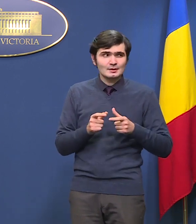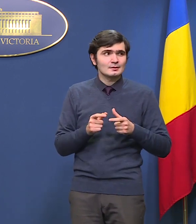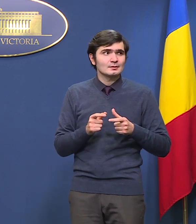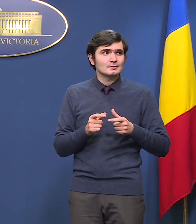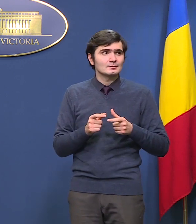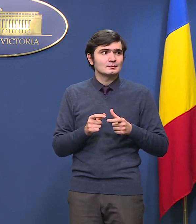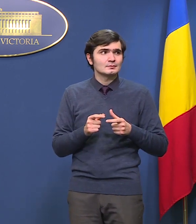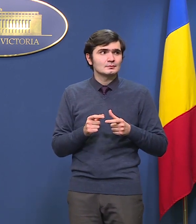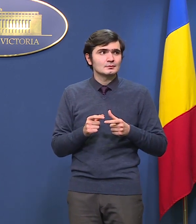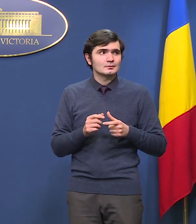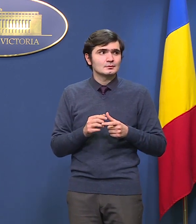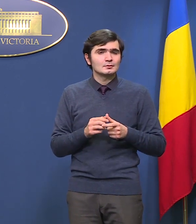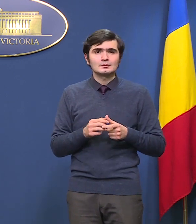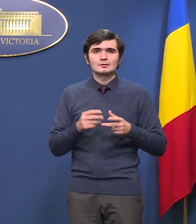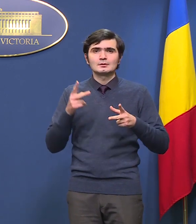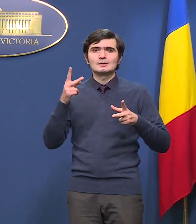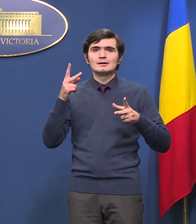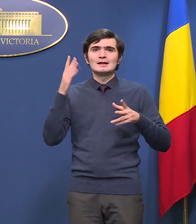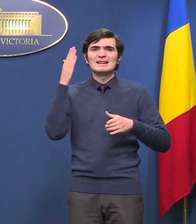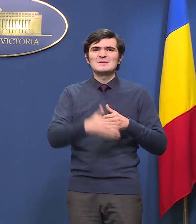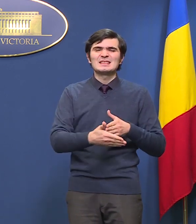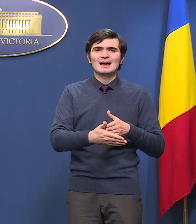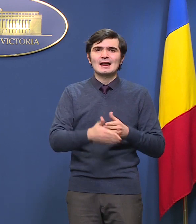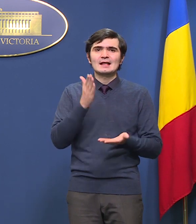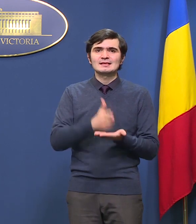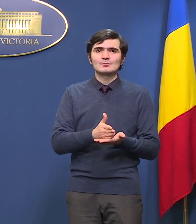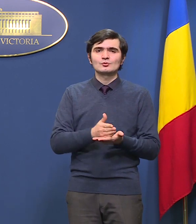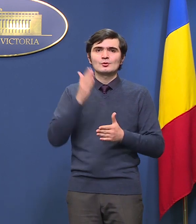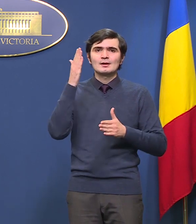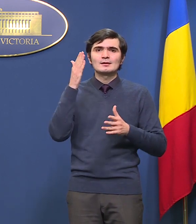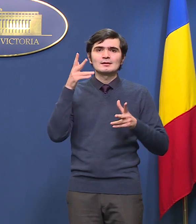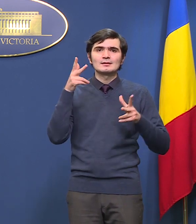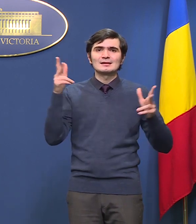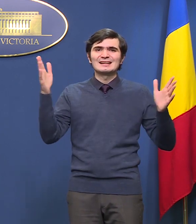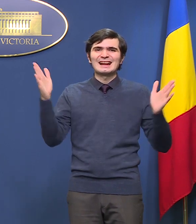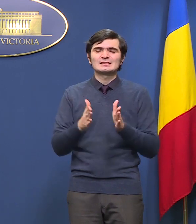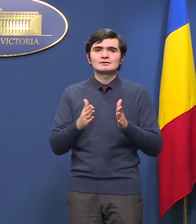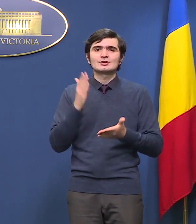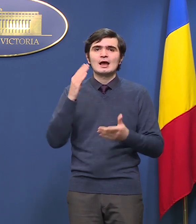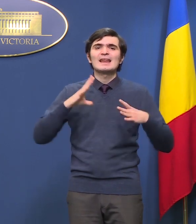oarecum periculoasă a libertăților, a drepturilor fundamentale, prin centralizarea